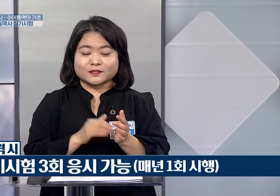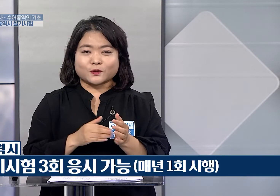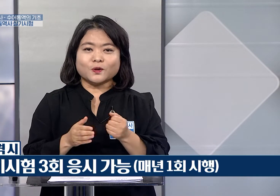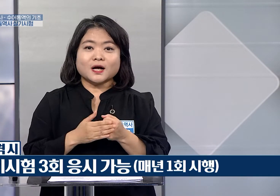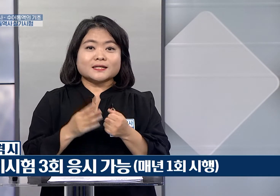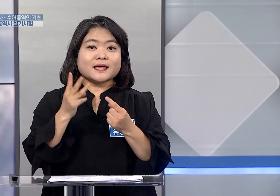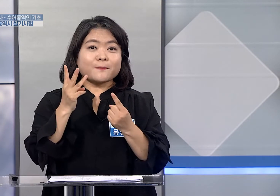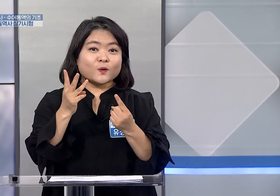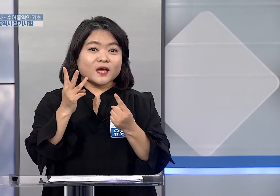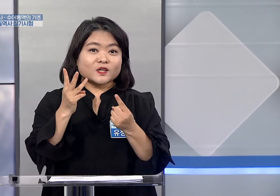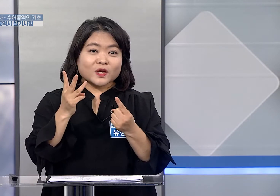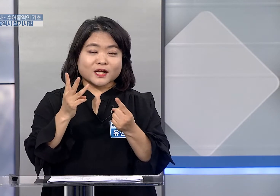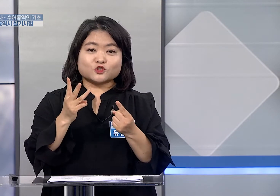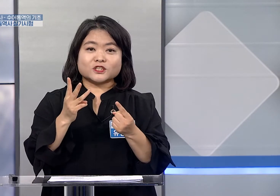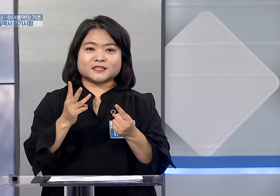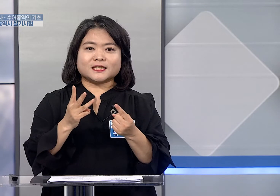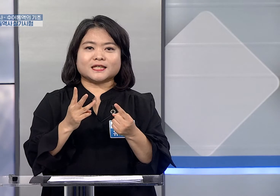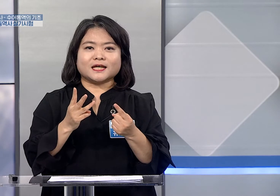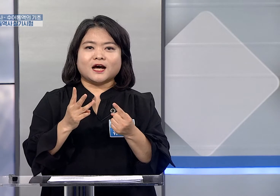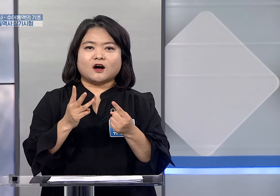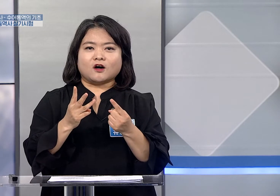없으니까요. 3번의 기회가 주어지니